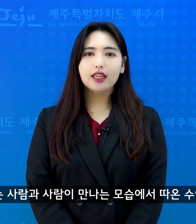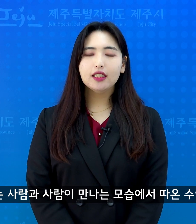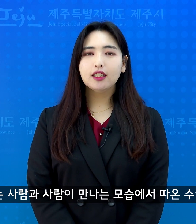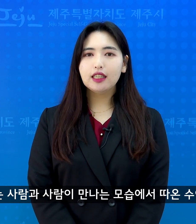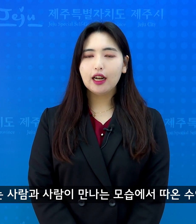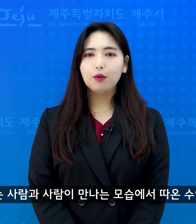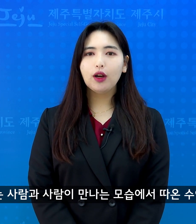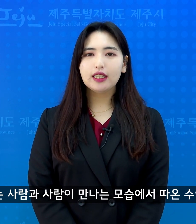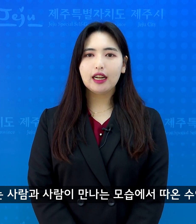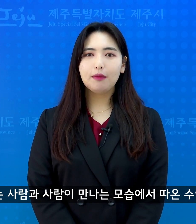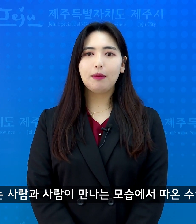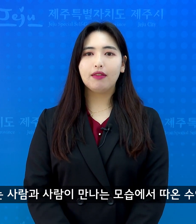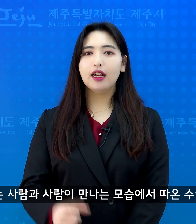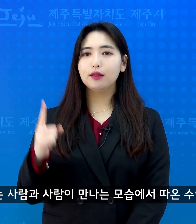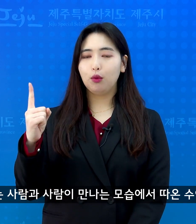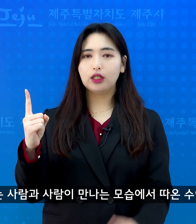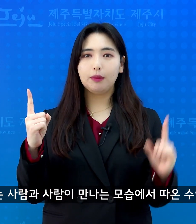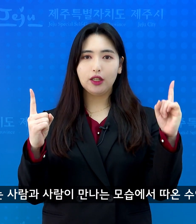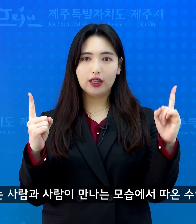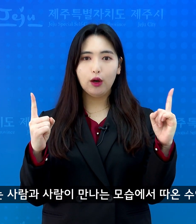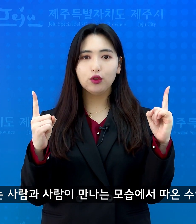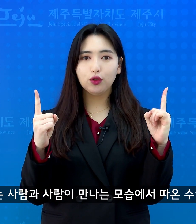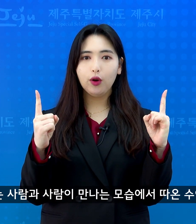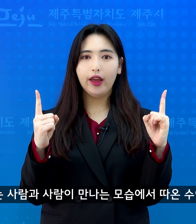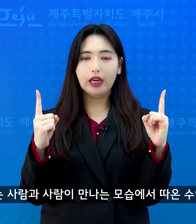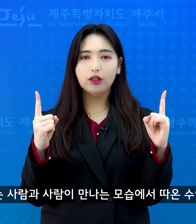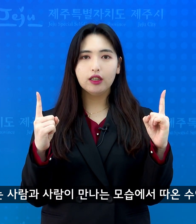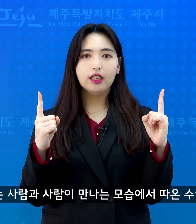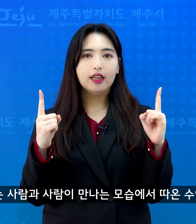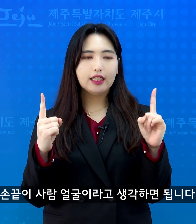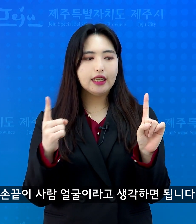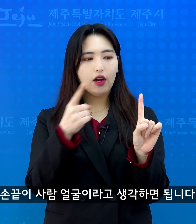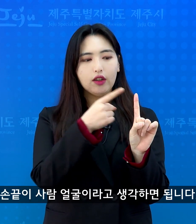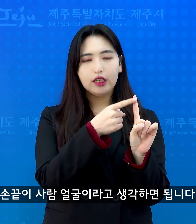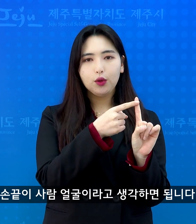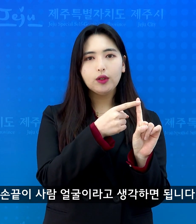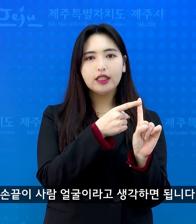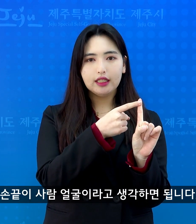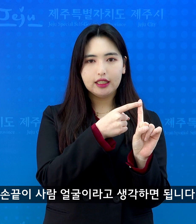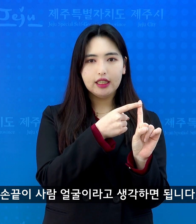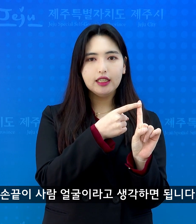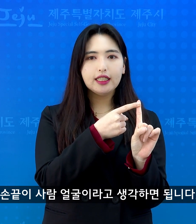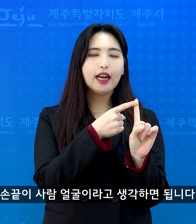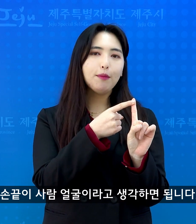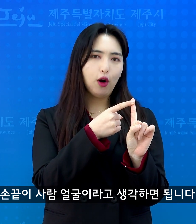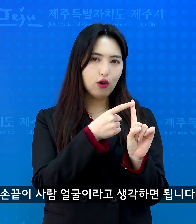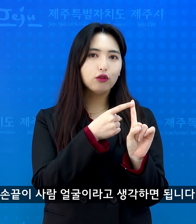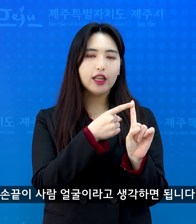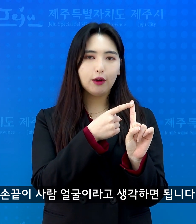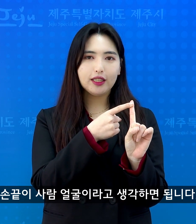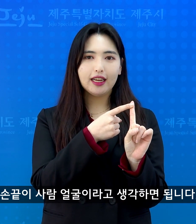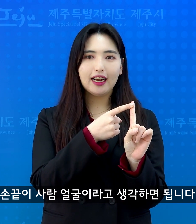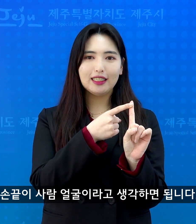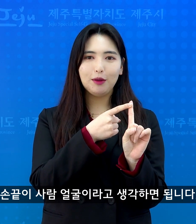만나다는 사람과 사람이 만나는 모습에서 따온 수어예요. 그래서 이 손끝이 사람 얼굴이라고 생각하시면